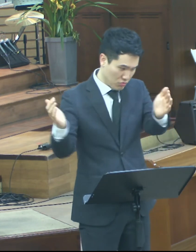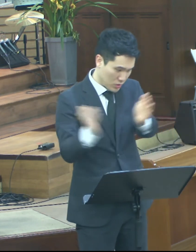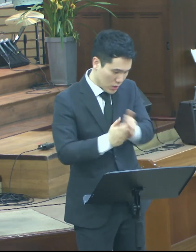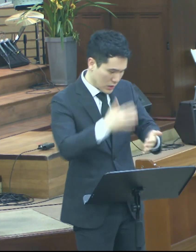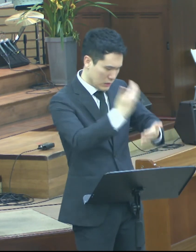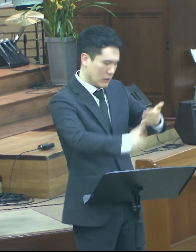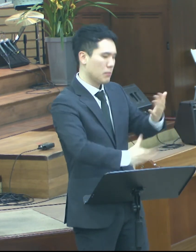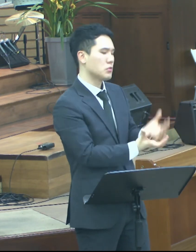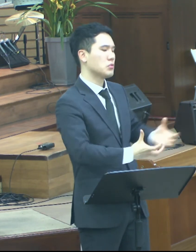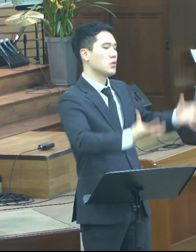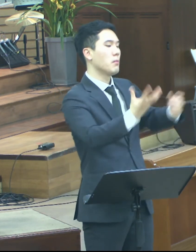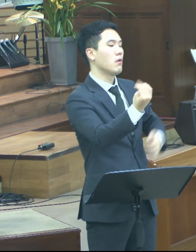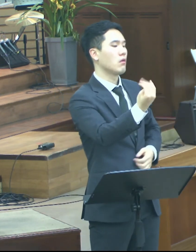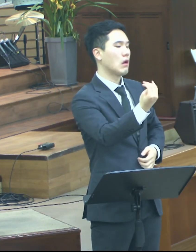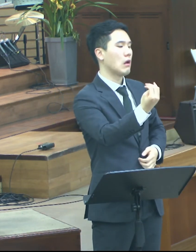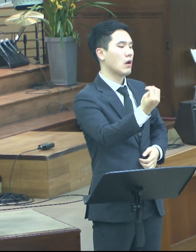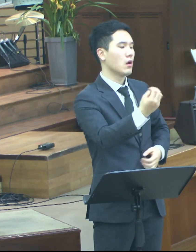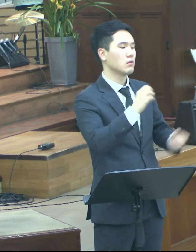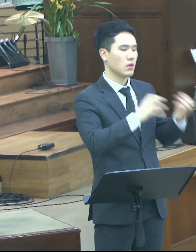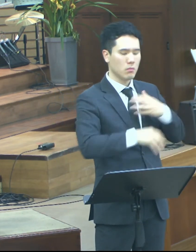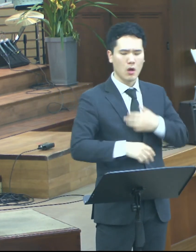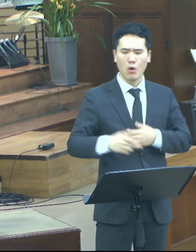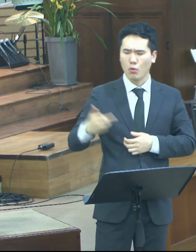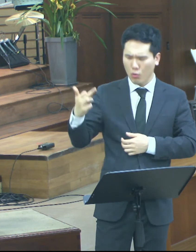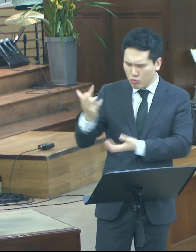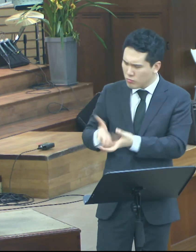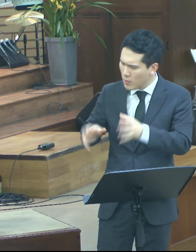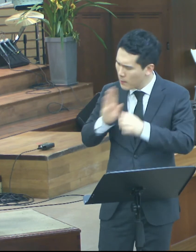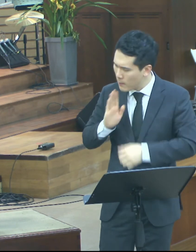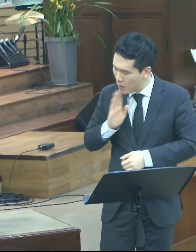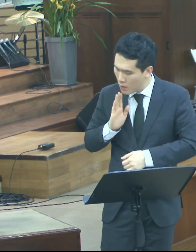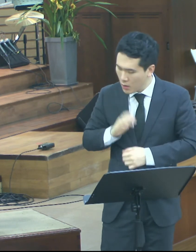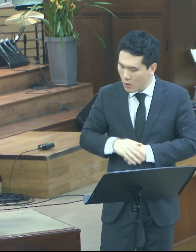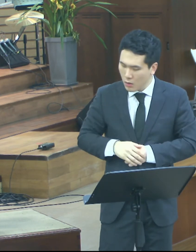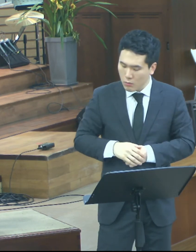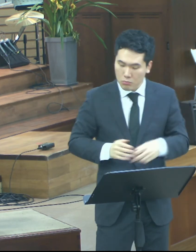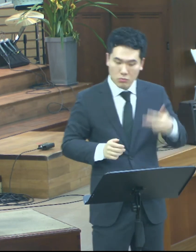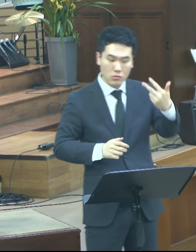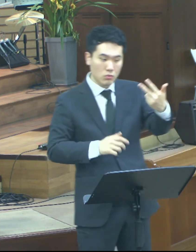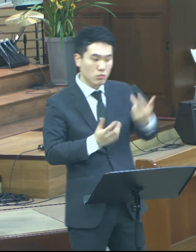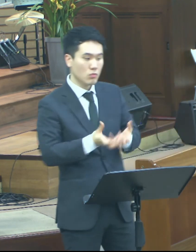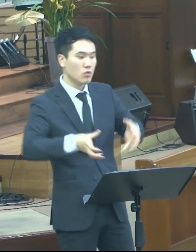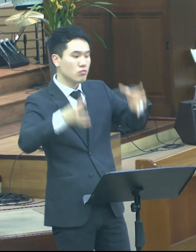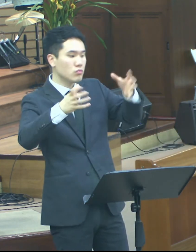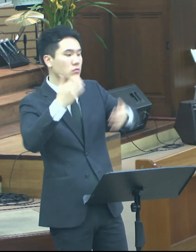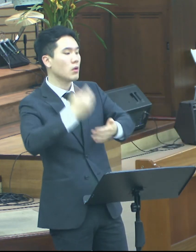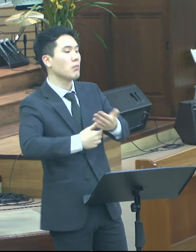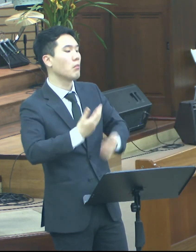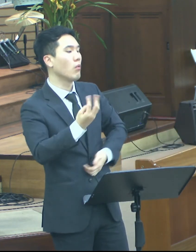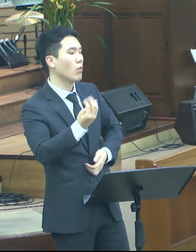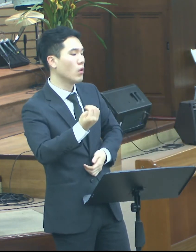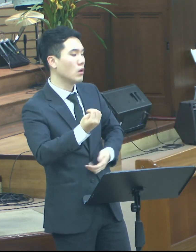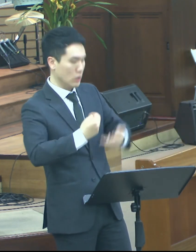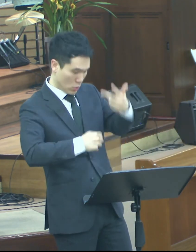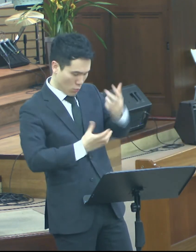그러면 7병이어로는 몇 광줄이 거뒀냐? 7이죠. 기억하네. 근데 왜 기억하지 못한다